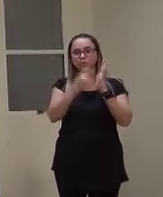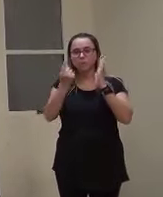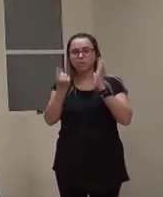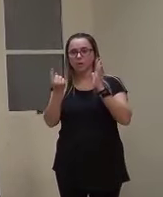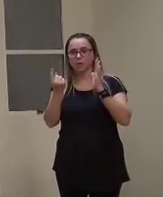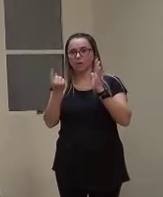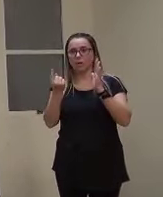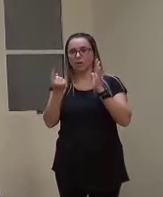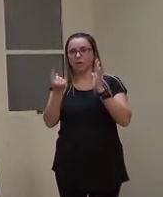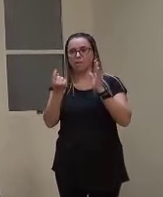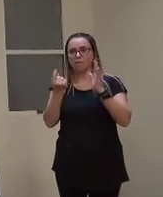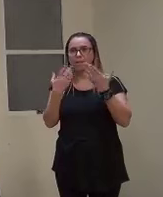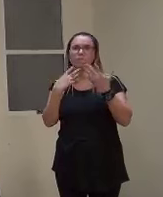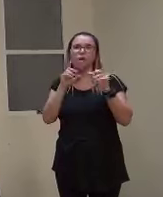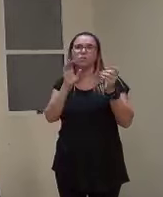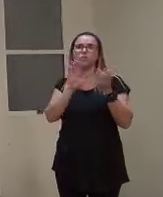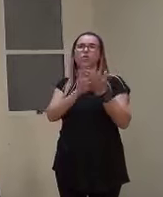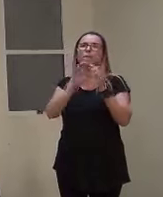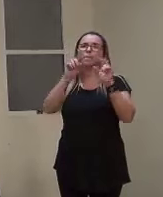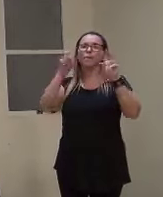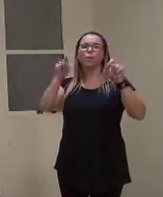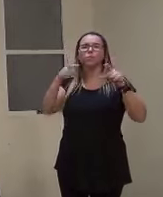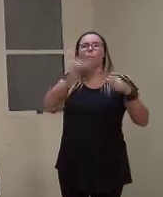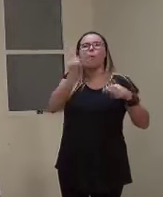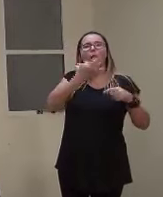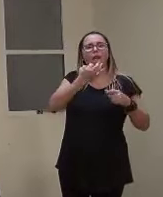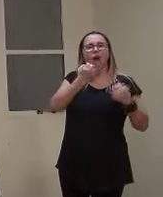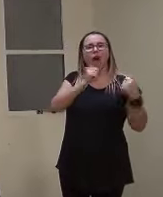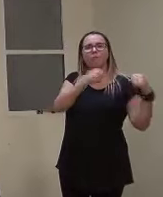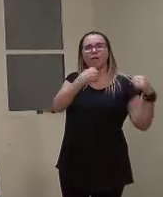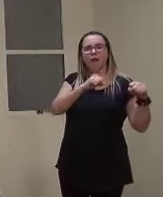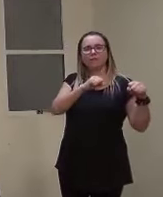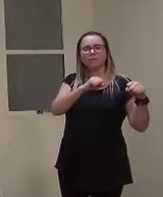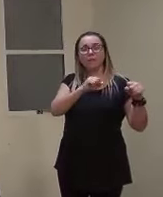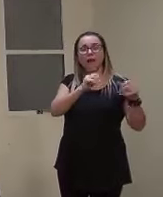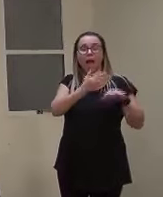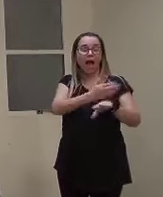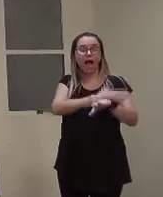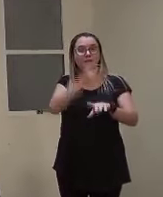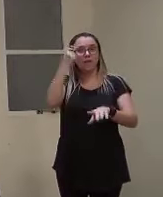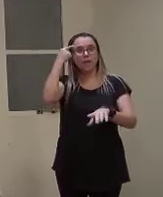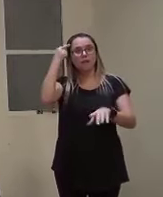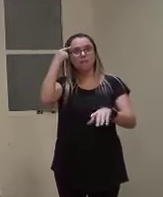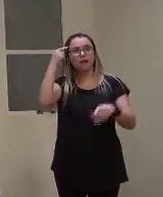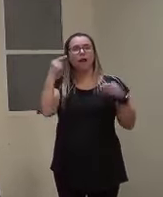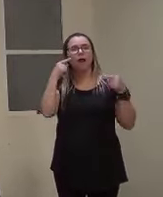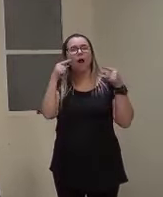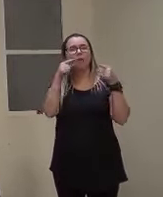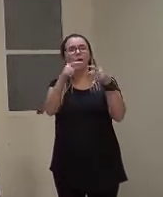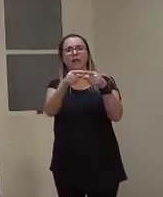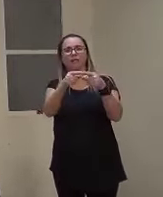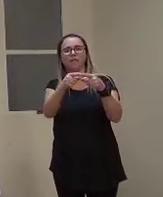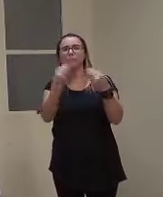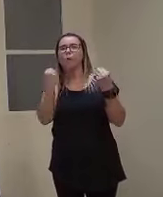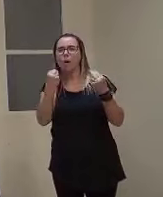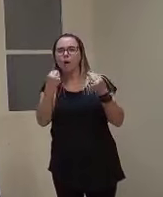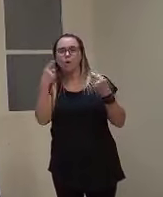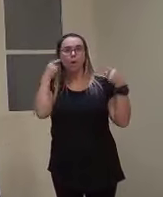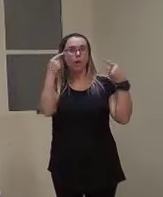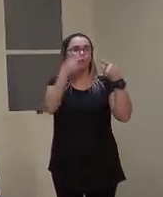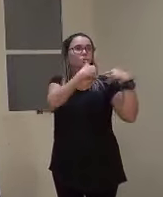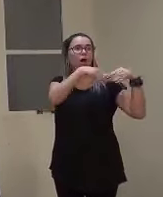a la pregunta de la buena práctica de este tipo de ideal se trata si es un ideal totalizante